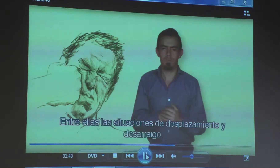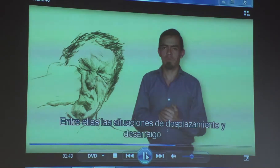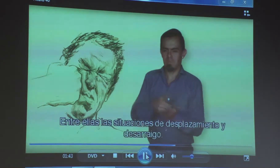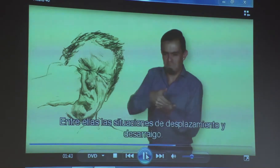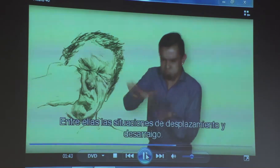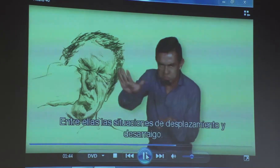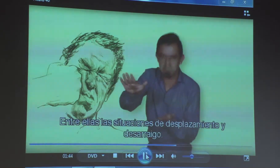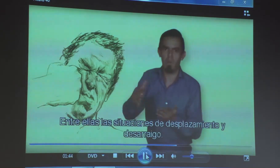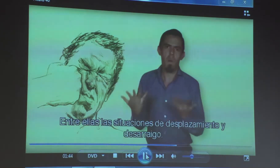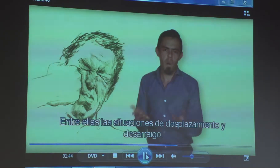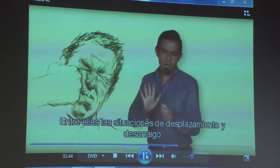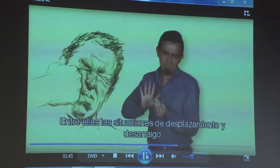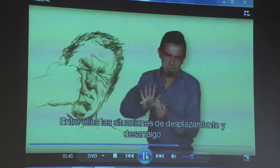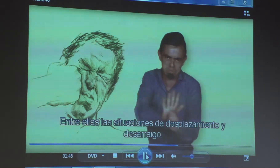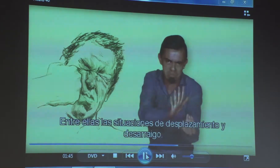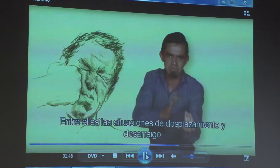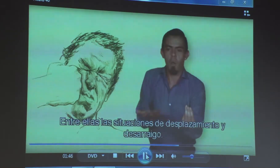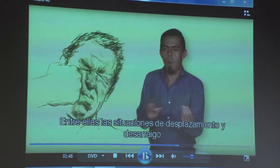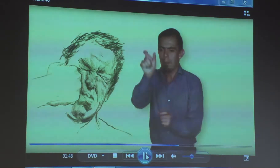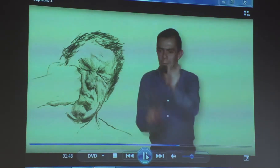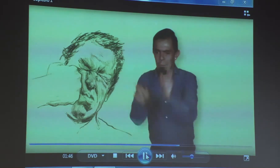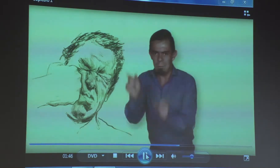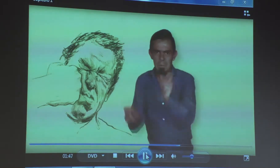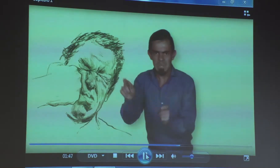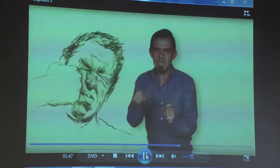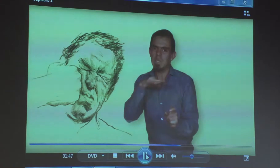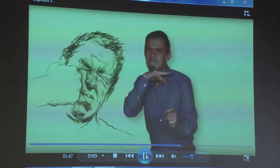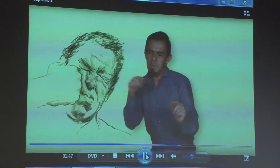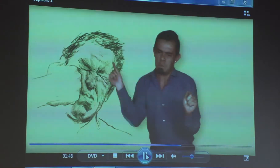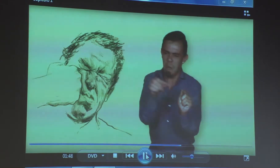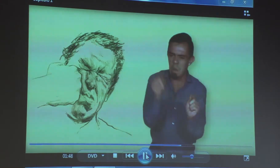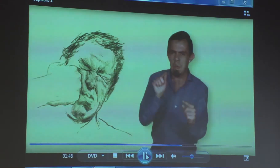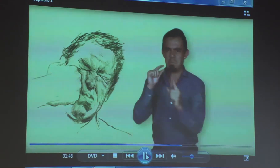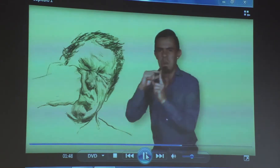Entre ellas las situaciones de desplazamiento y desarraigo.